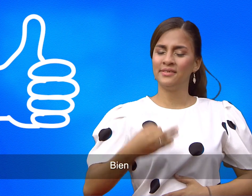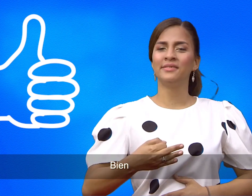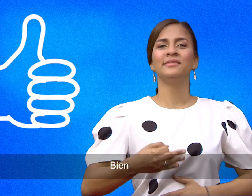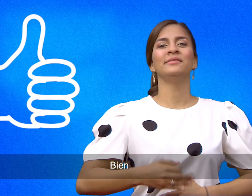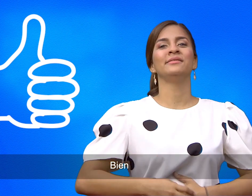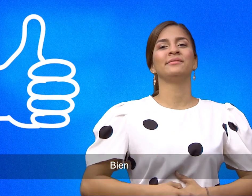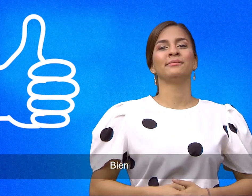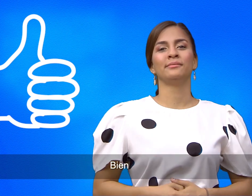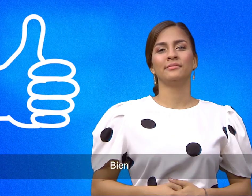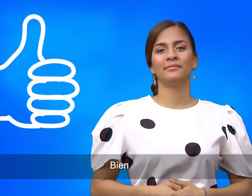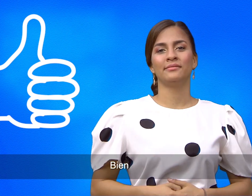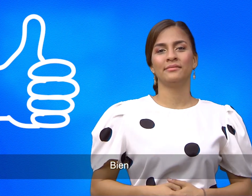Bien.